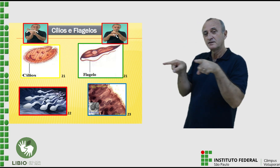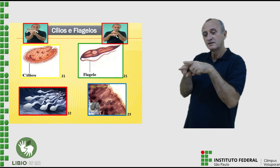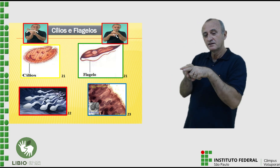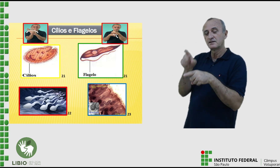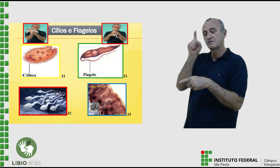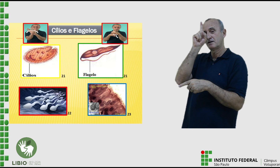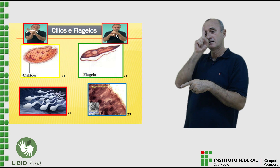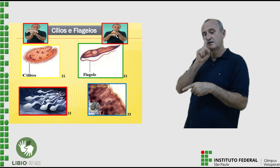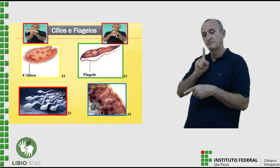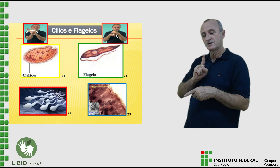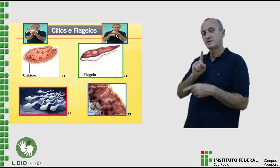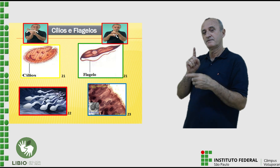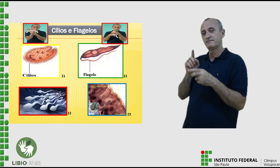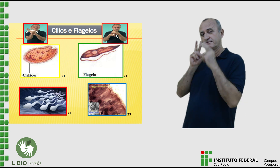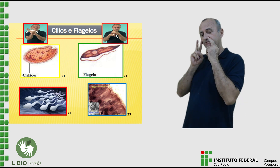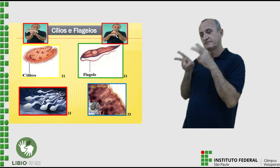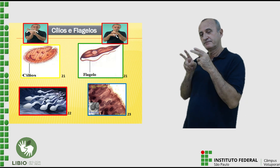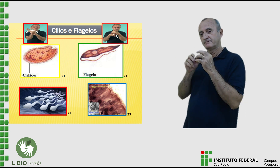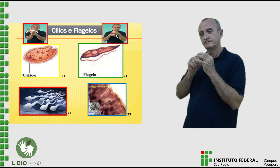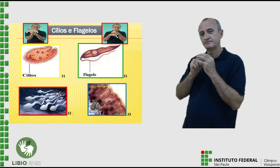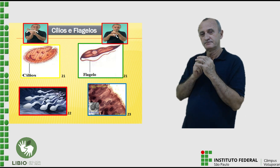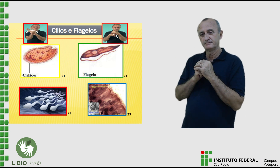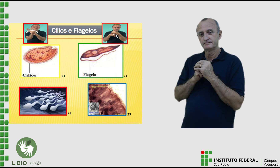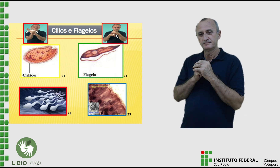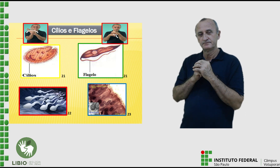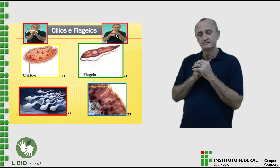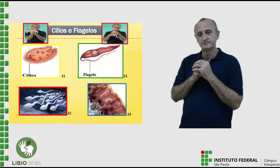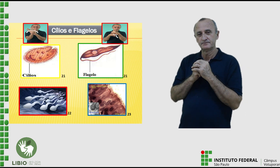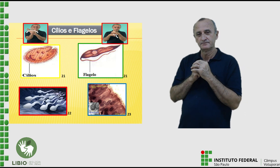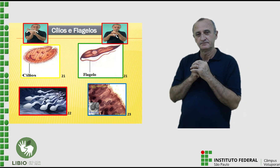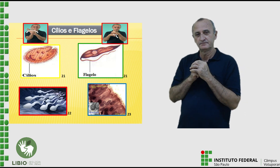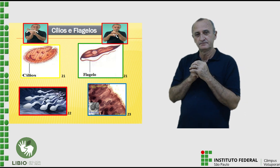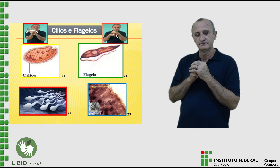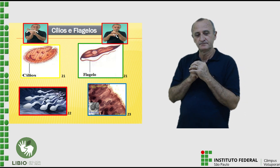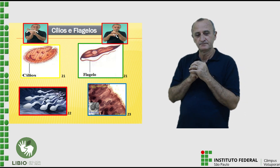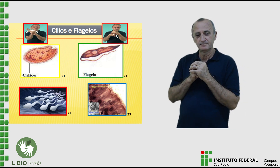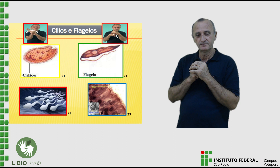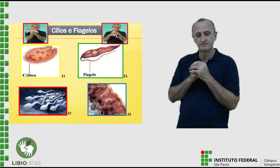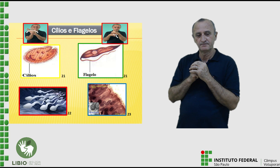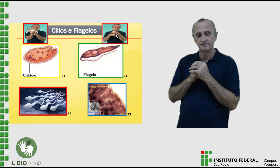Observe os retângulos, verde e também o amarelo. Observe.